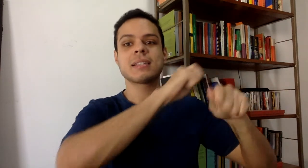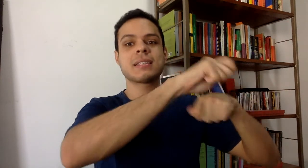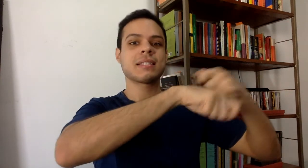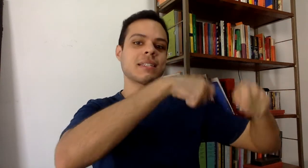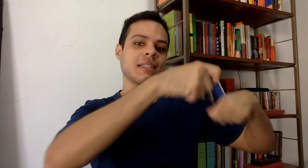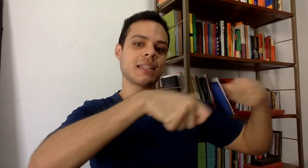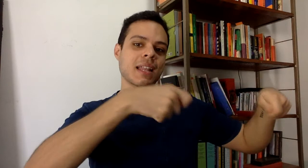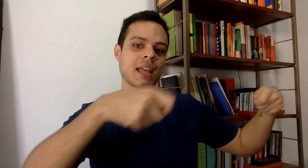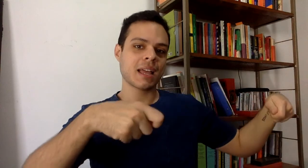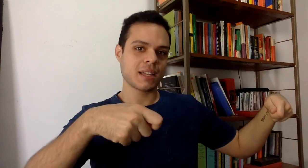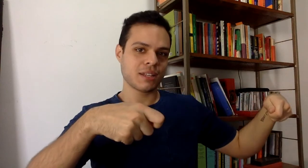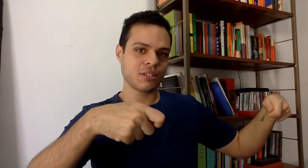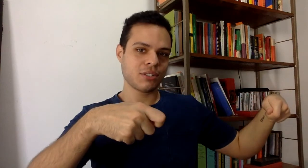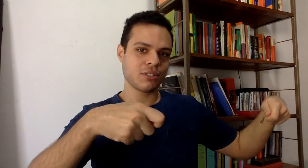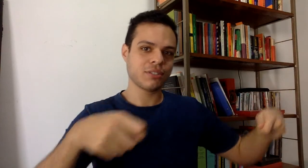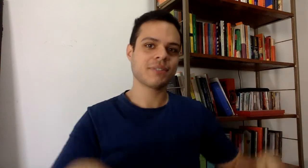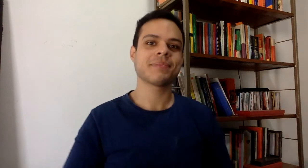S de sinais.